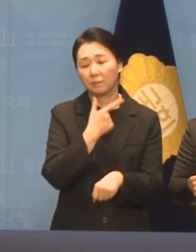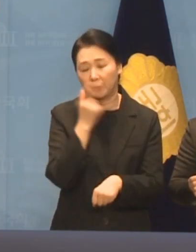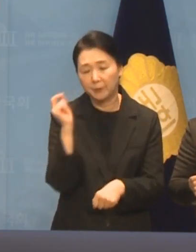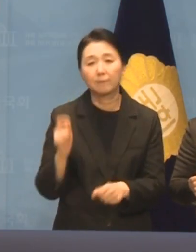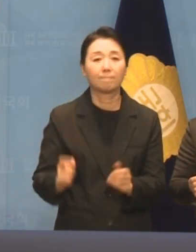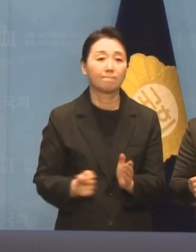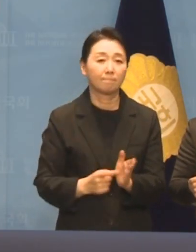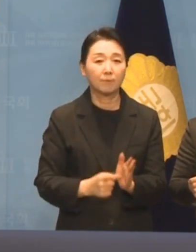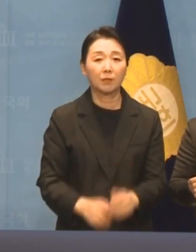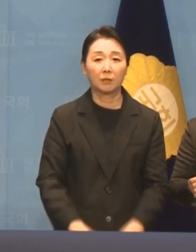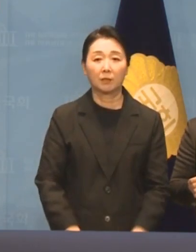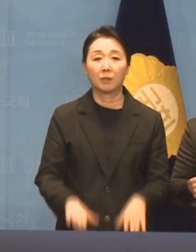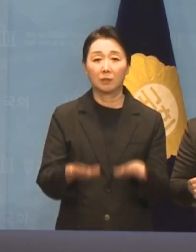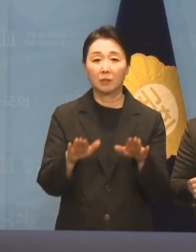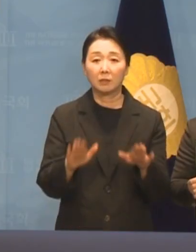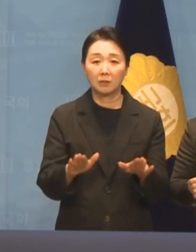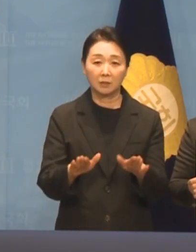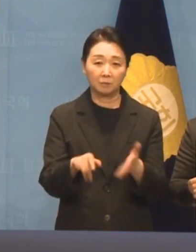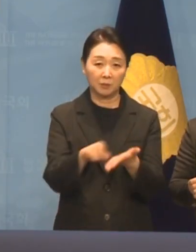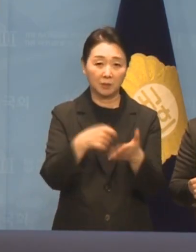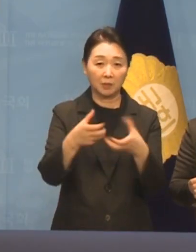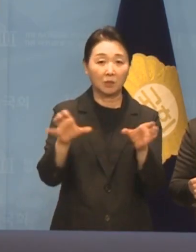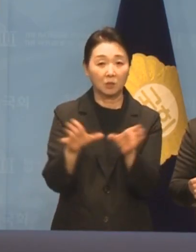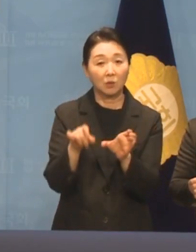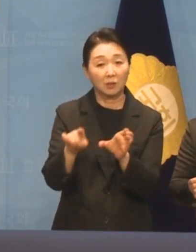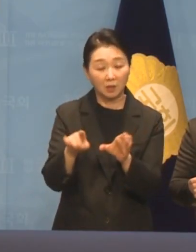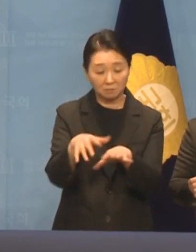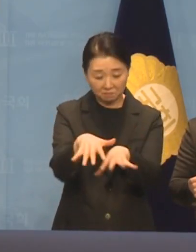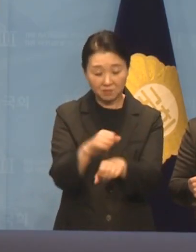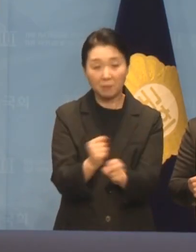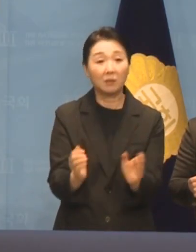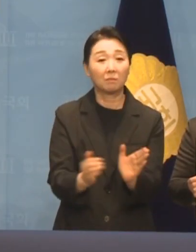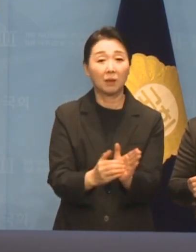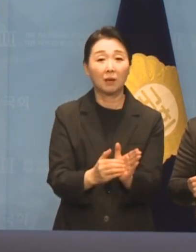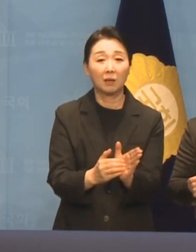부족합니다. 그러나 지금의 작성기획단 구성으로는